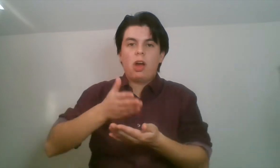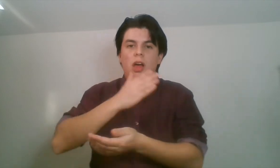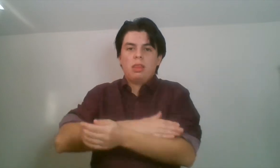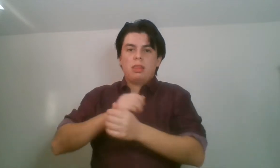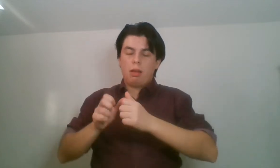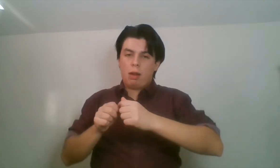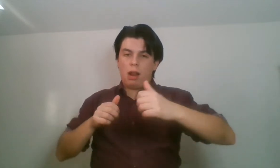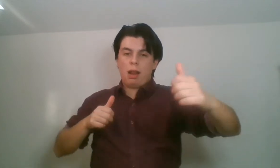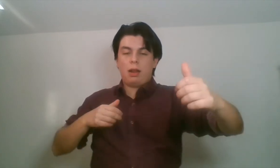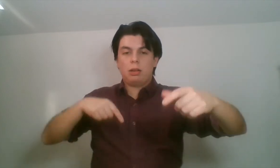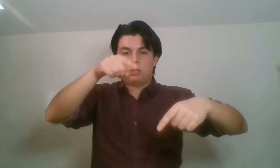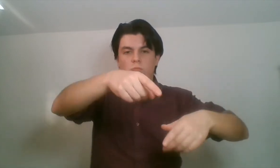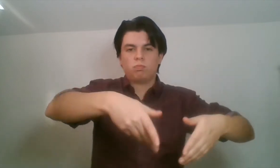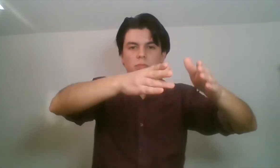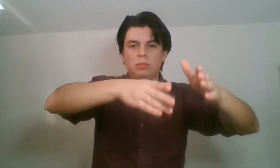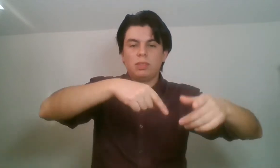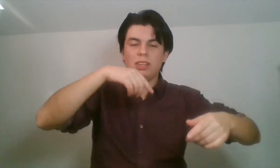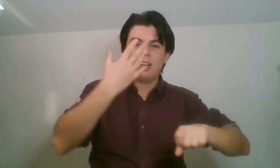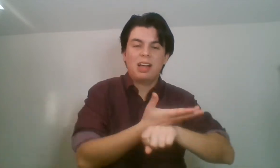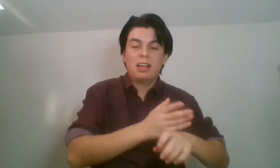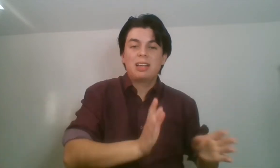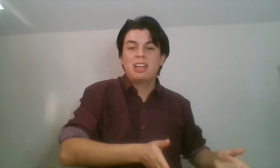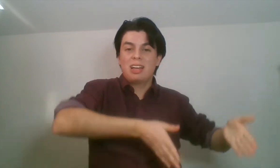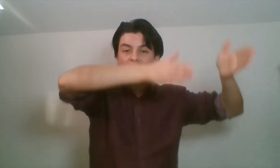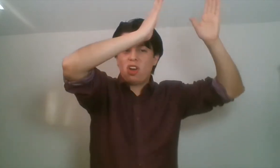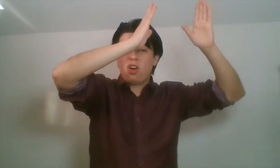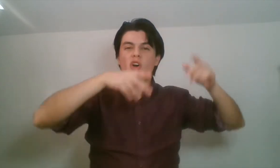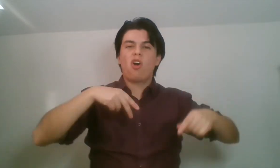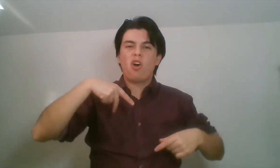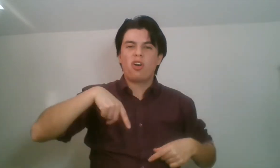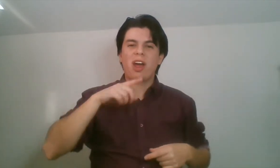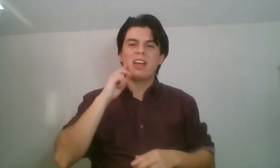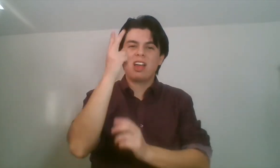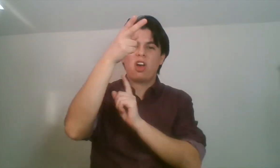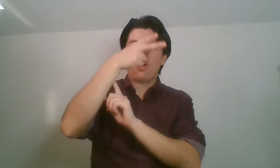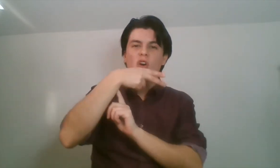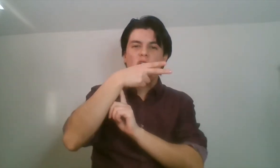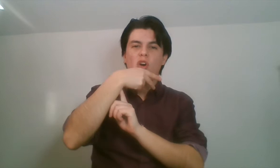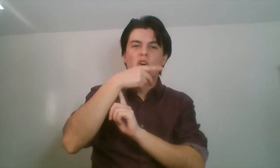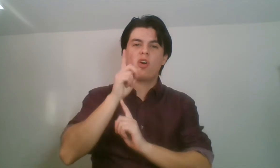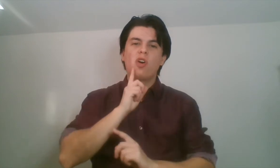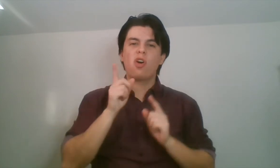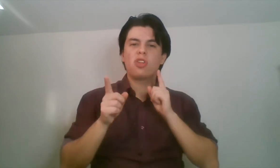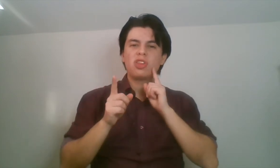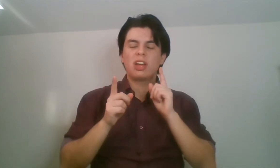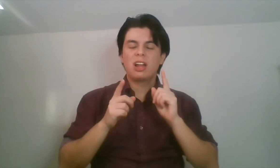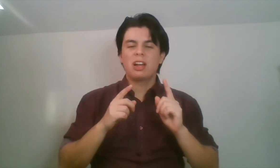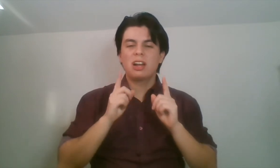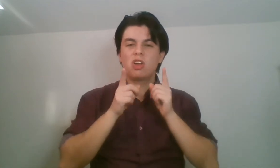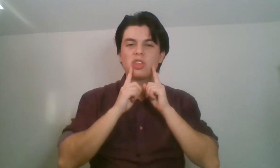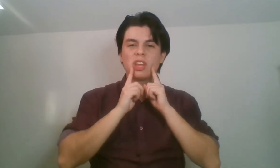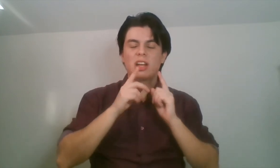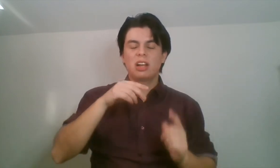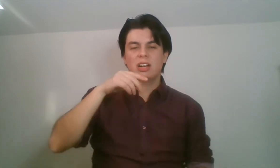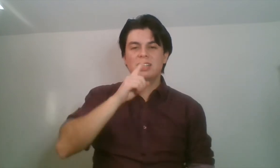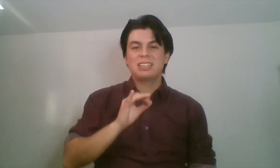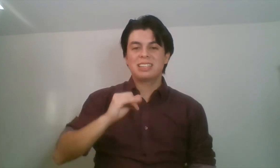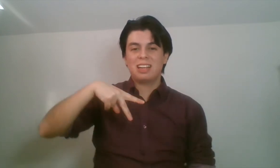81. Claro, en el año 81. Y la verdad es que el espacio era bastante más grande, ¿ya? El espacio que